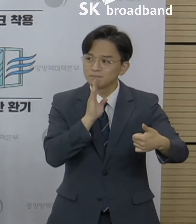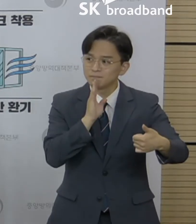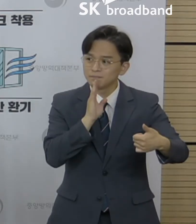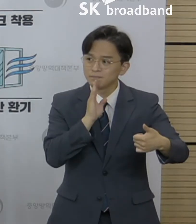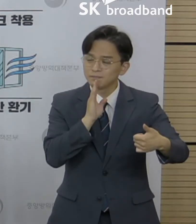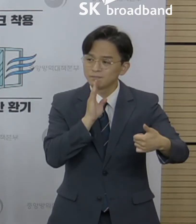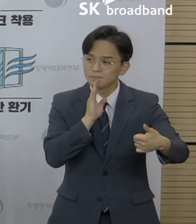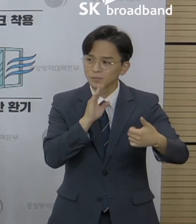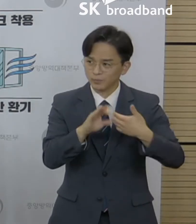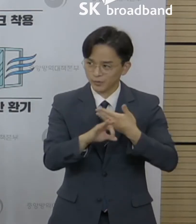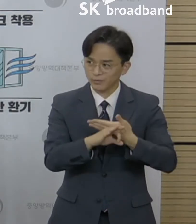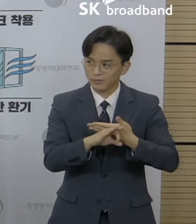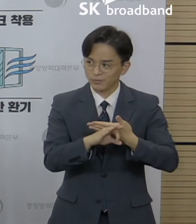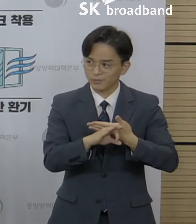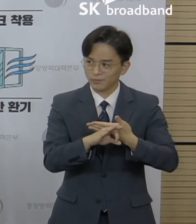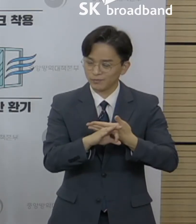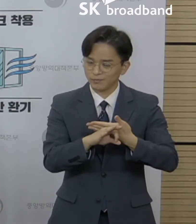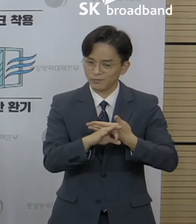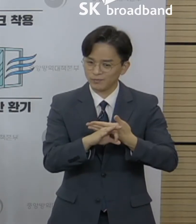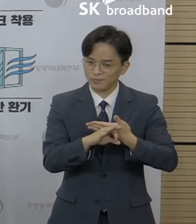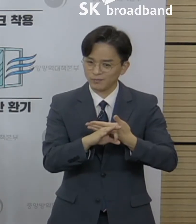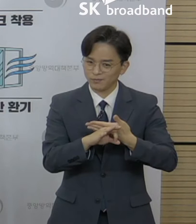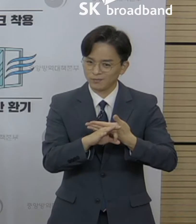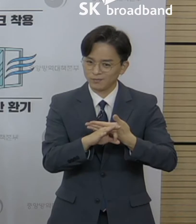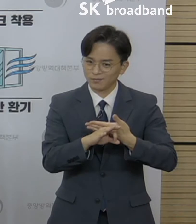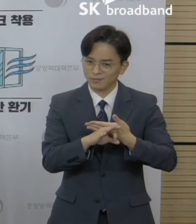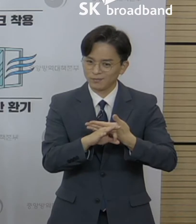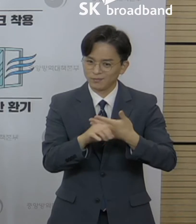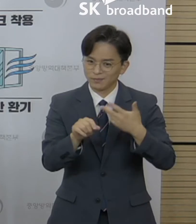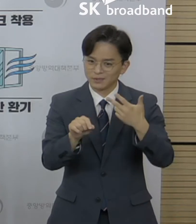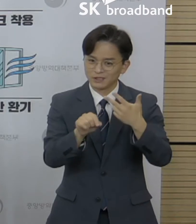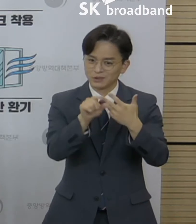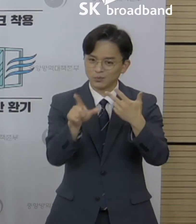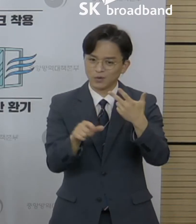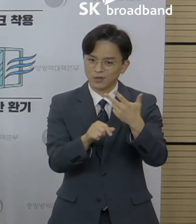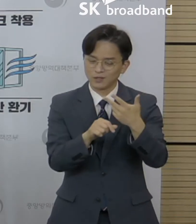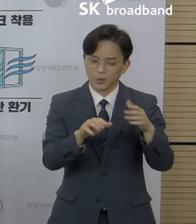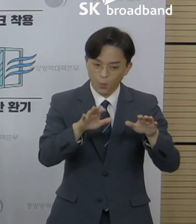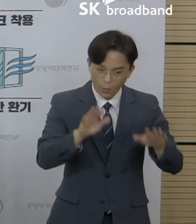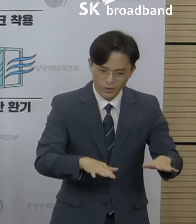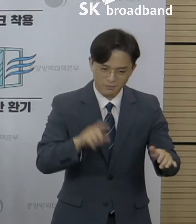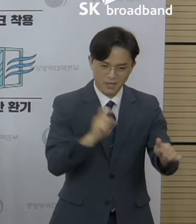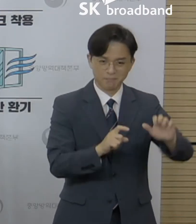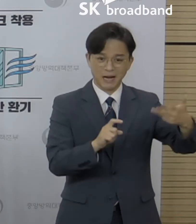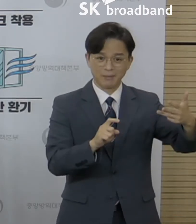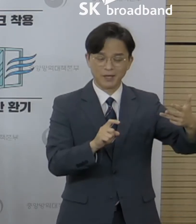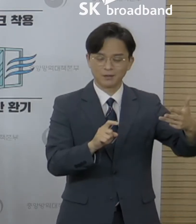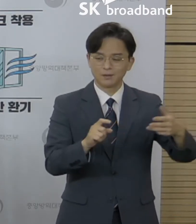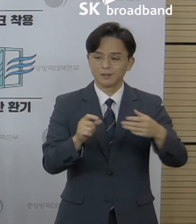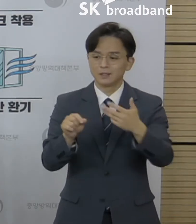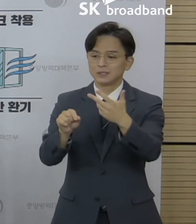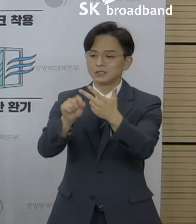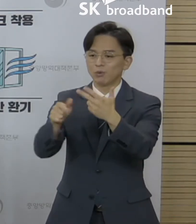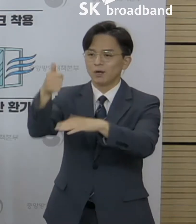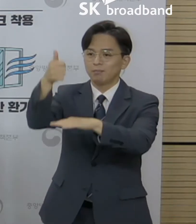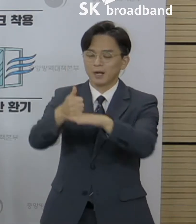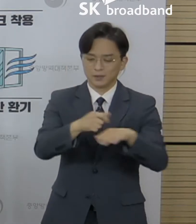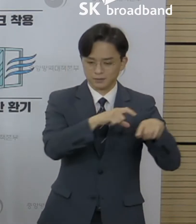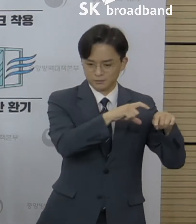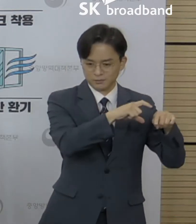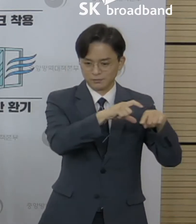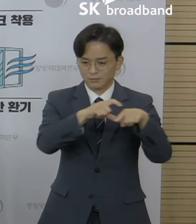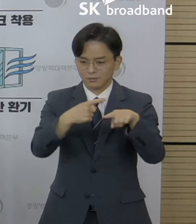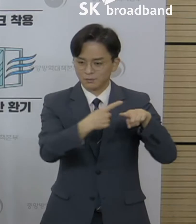추세가 계속된다면 이번 달 확진자가 몇 명까지 늘어날 수 있다라고 보는지, 또 일부 전문가들은